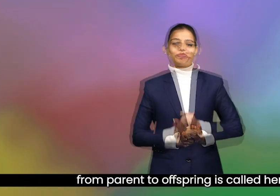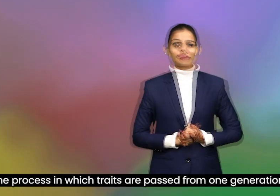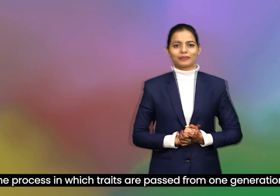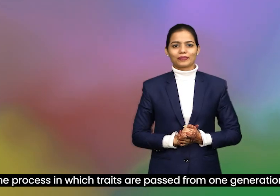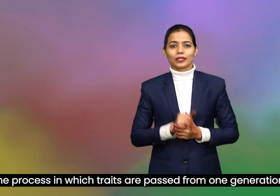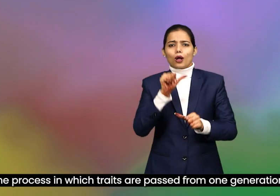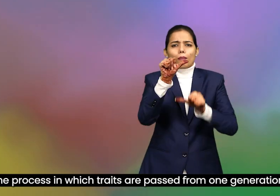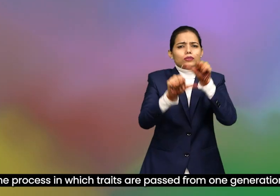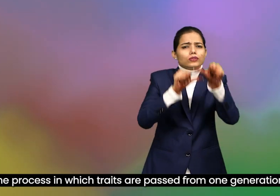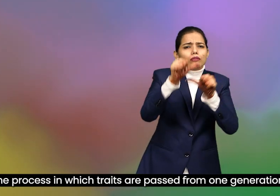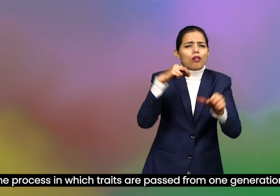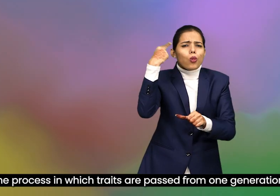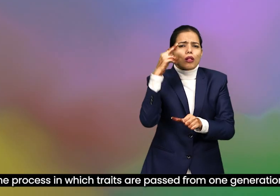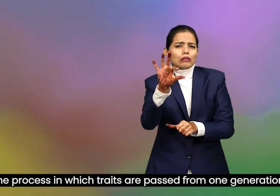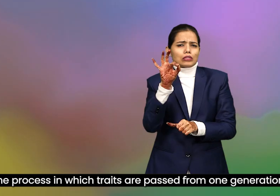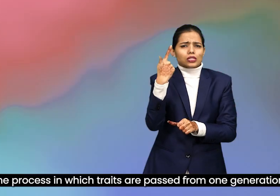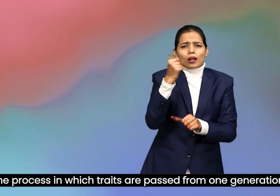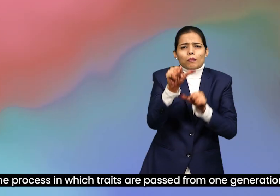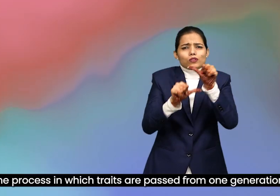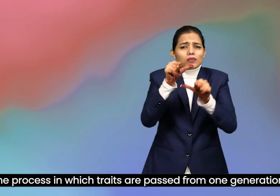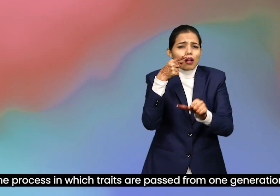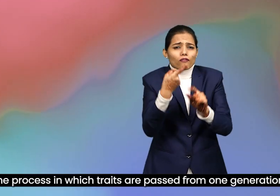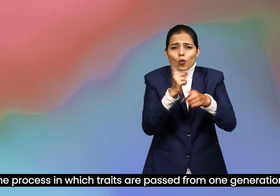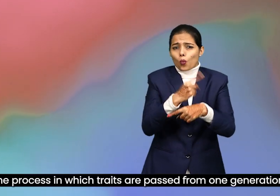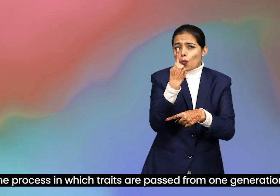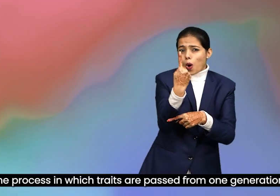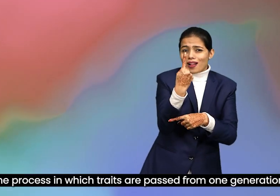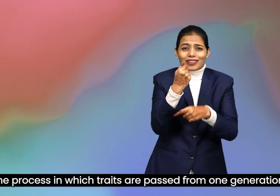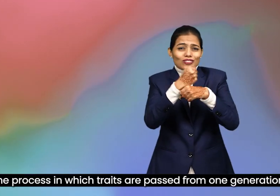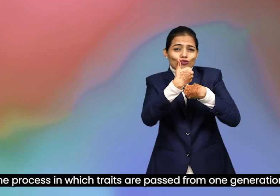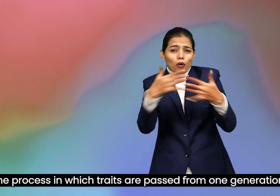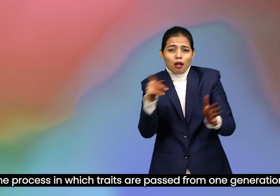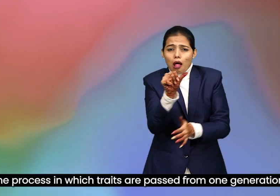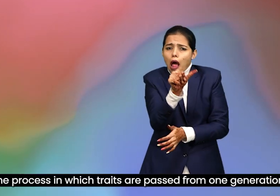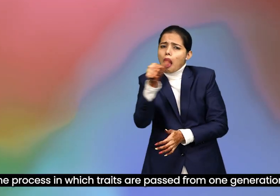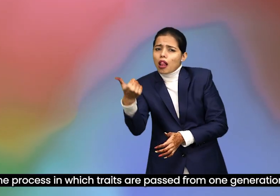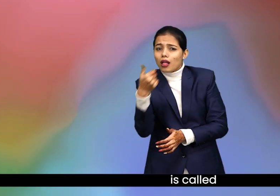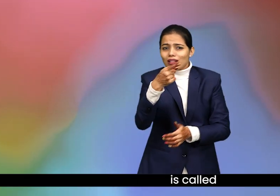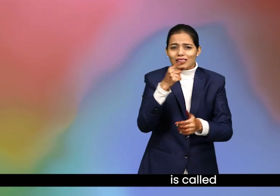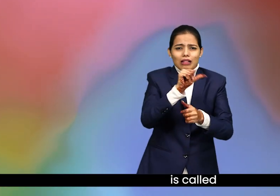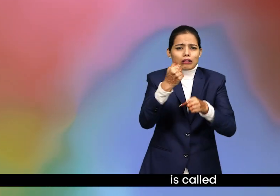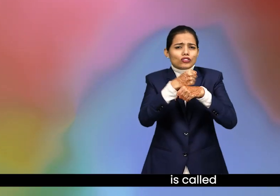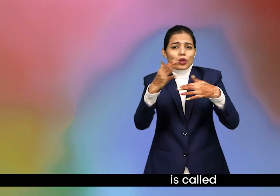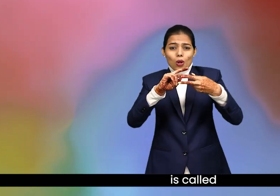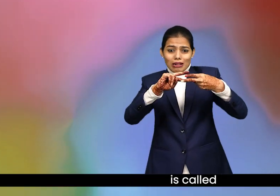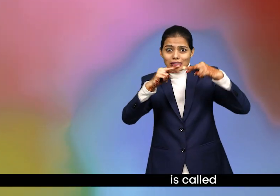The ஒரு process in which தலைமுறையிலிருந்து traits மற்றொரு are passed from தலைமுறைக்கு one generation குணாதிசயங்கள் to another கடத்தப்படும் generation is செயல்முறை called பரம்பரை